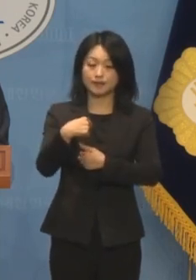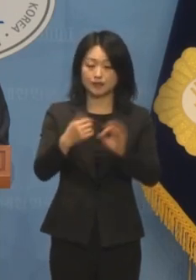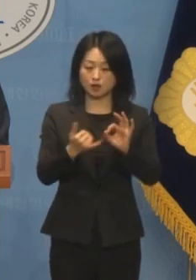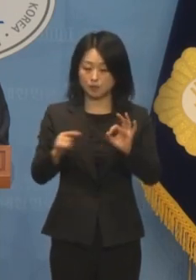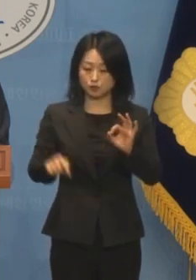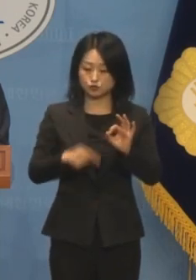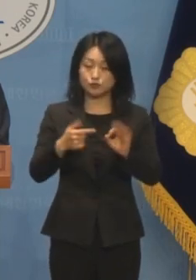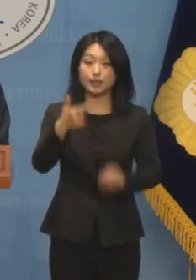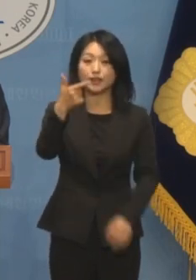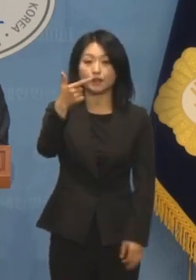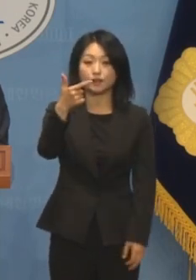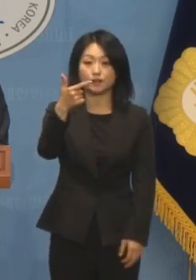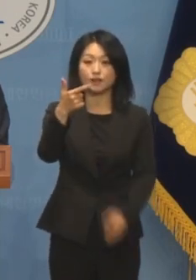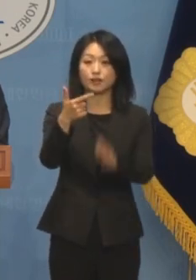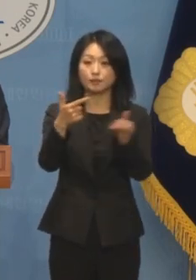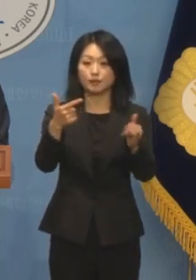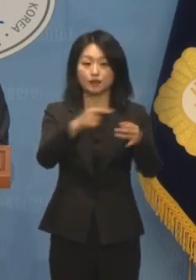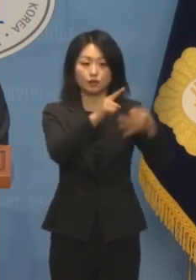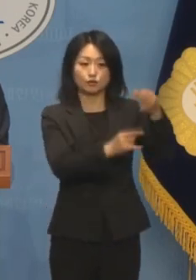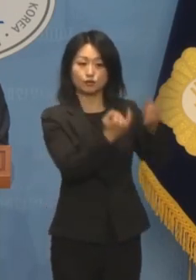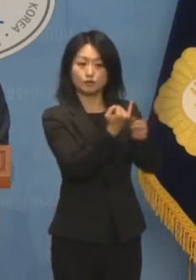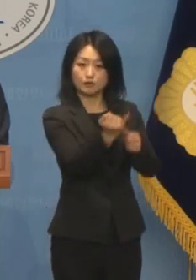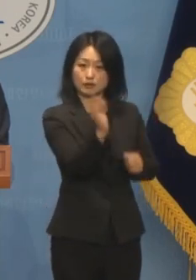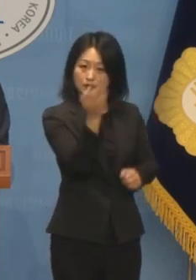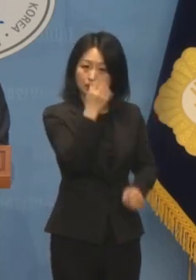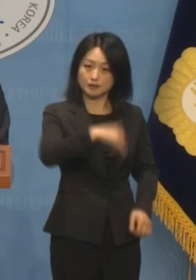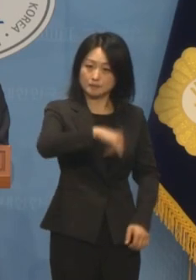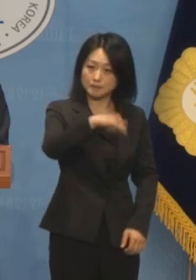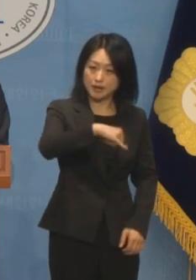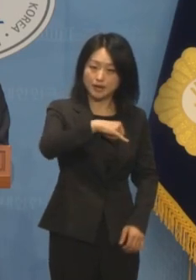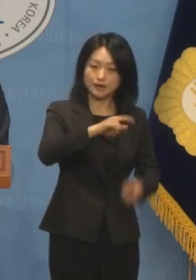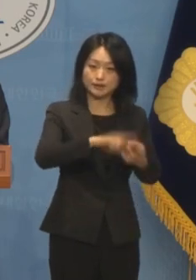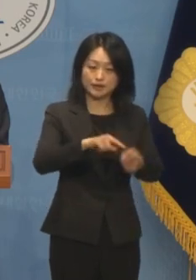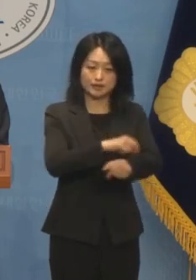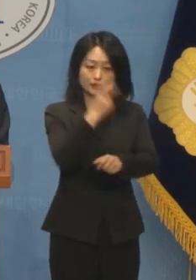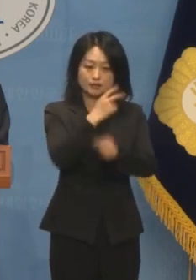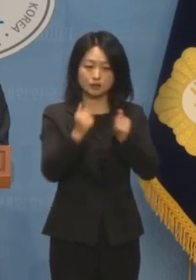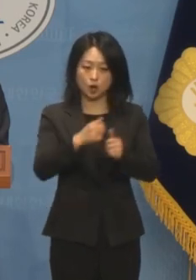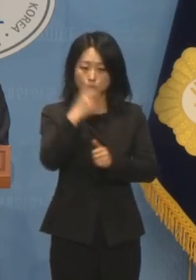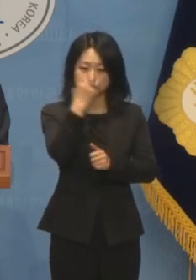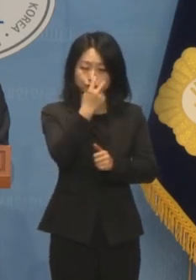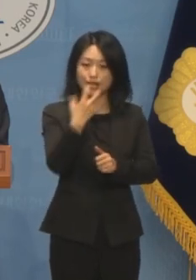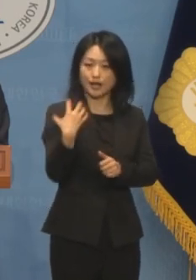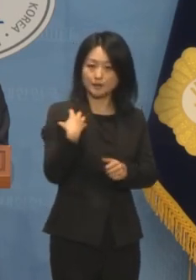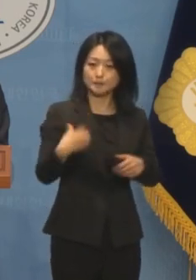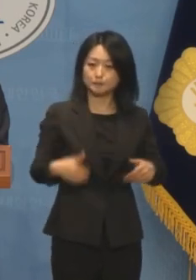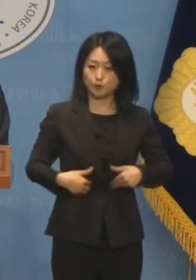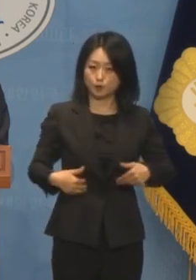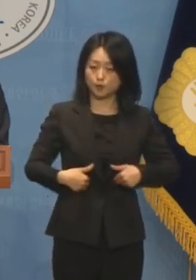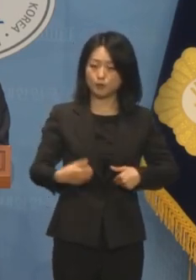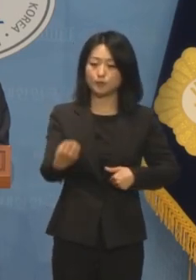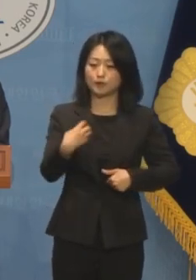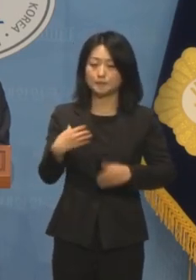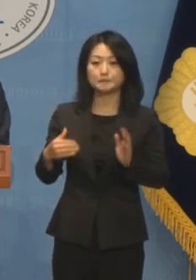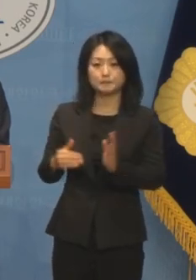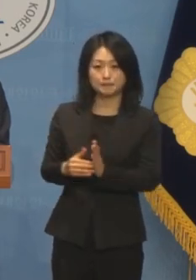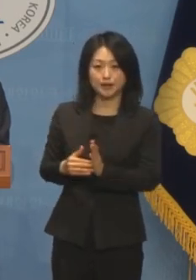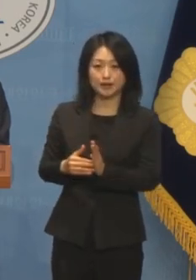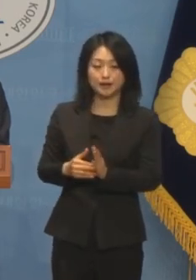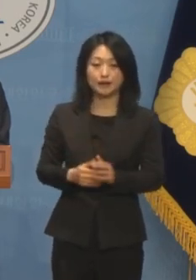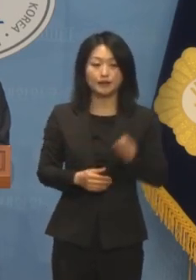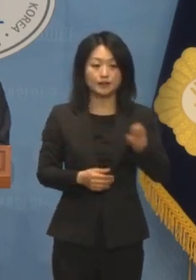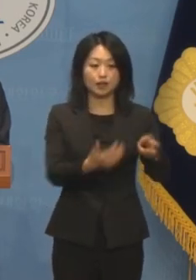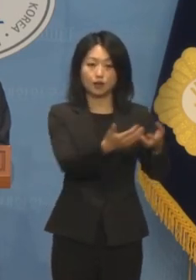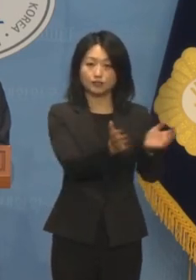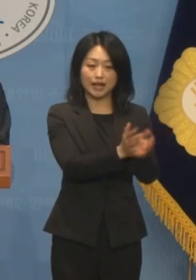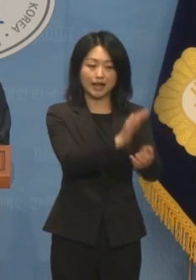중 6명이 김건희 여사 명품백 수수 의혹을 특검이 수사해야 한다고 답했습니다. 여당의